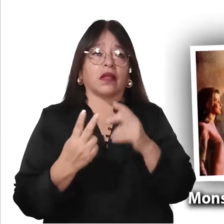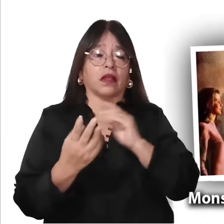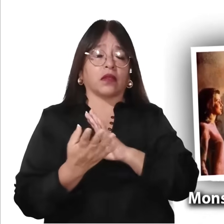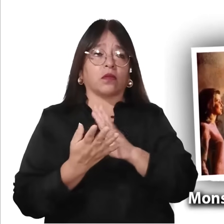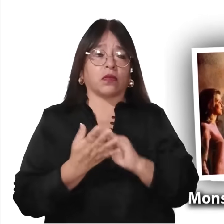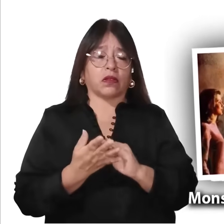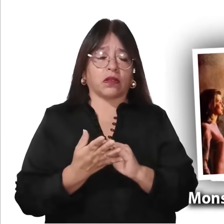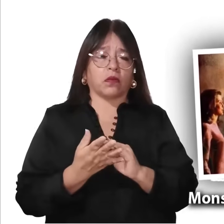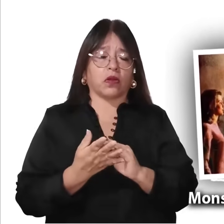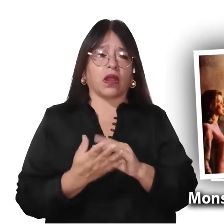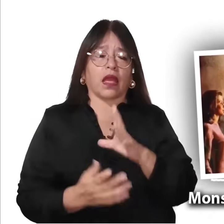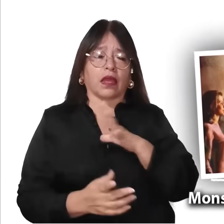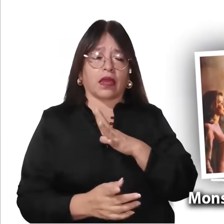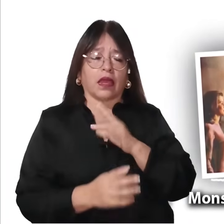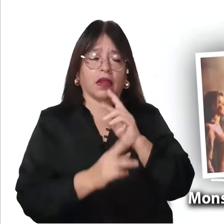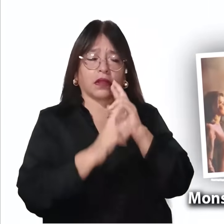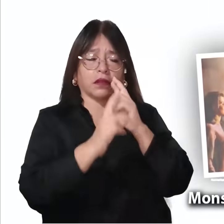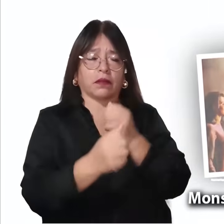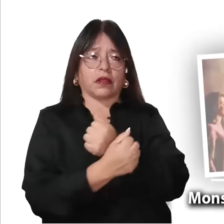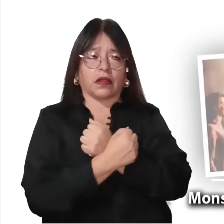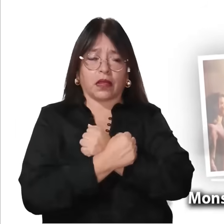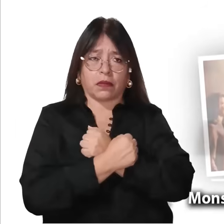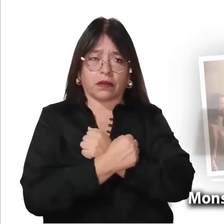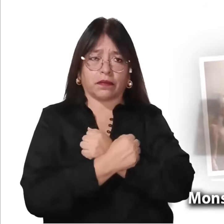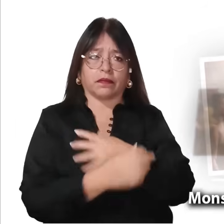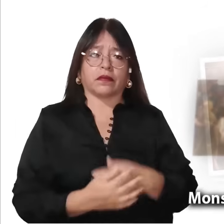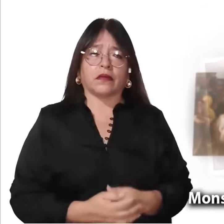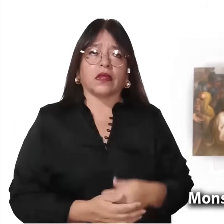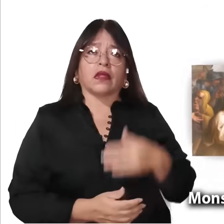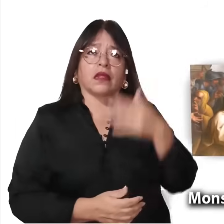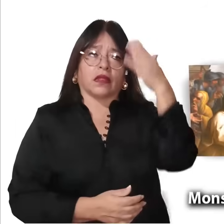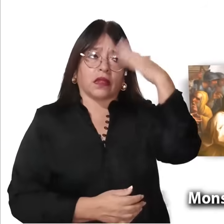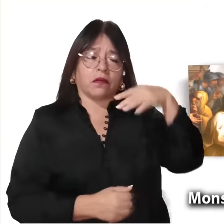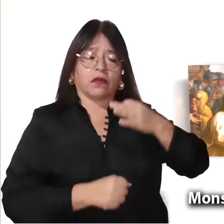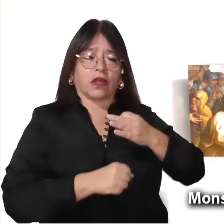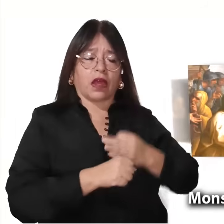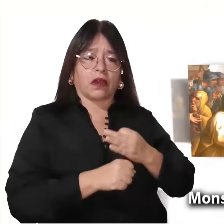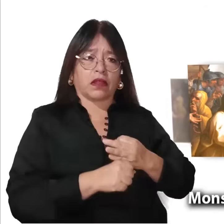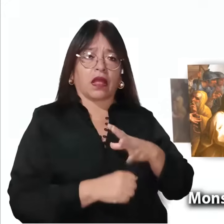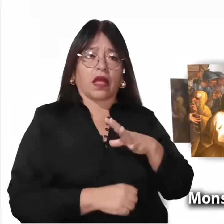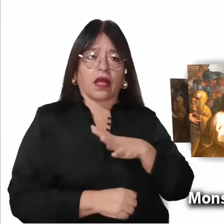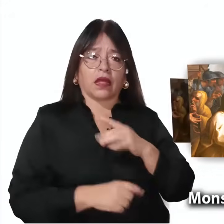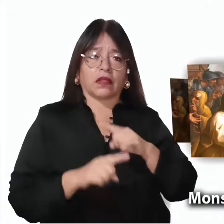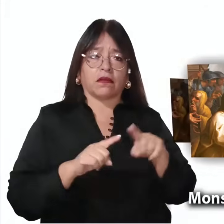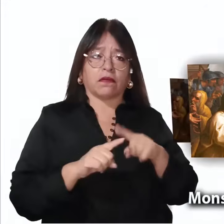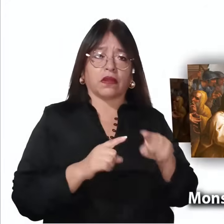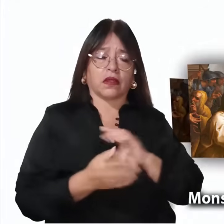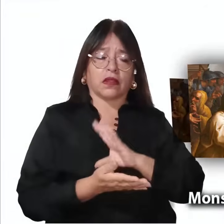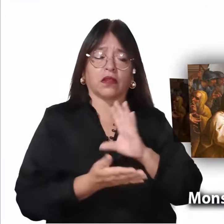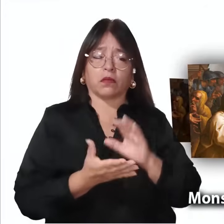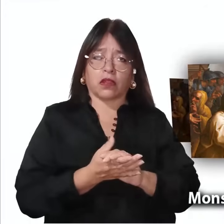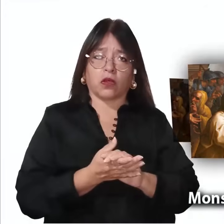salvapor están destruyendo a las familias y propiciando graves heridas en los hijos que crecen en la inseguridad